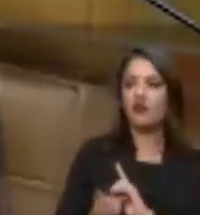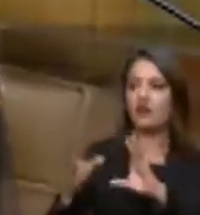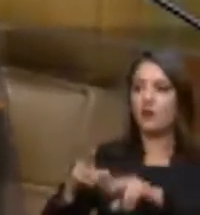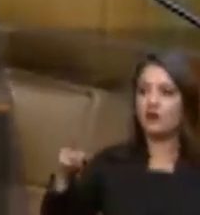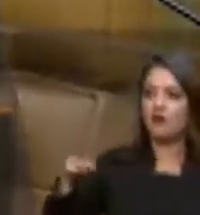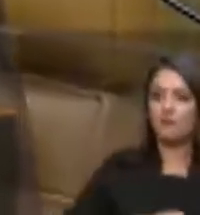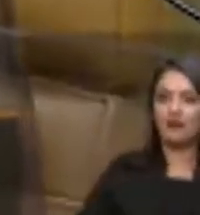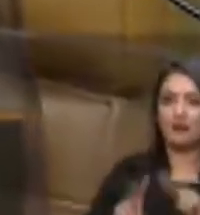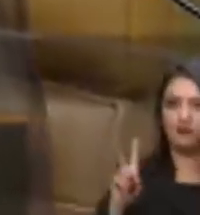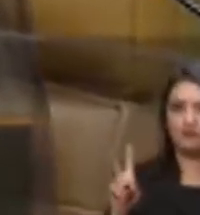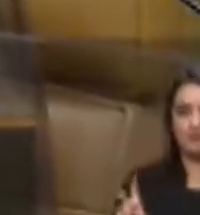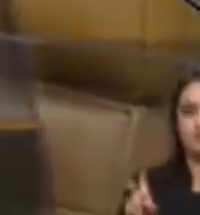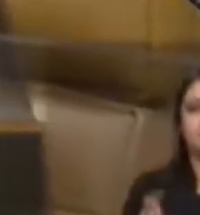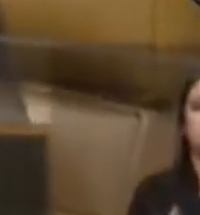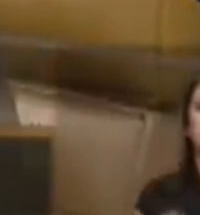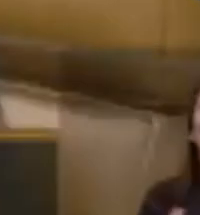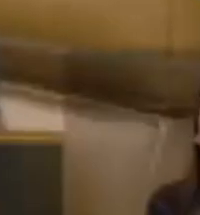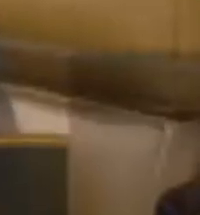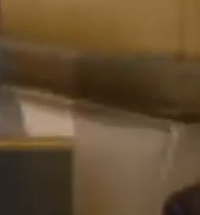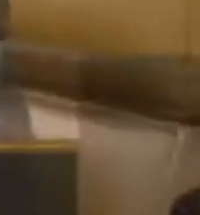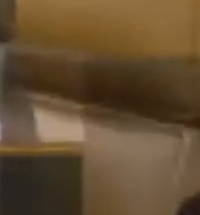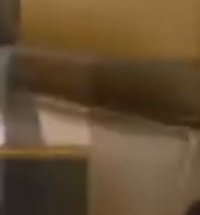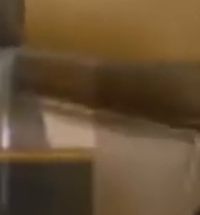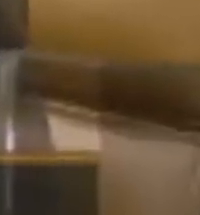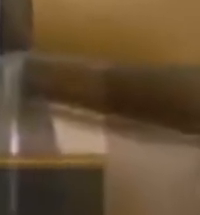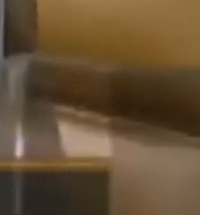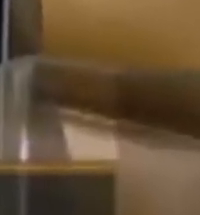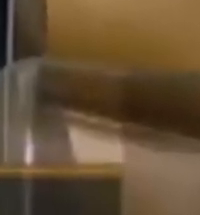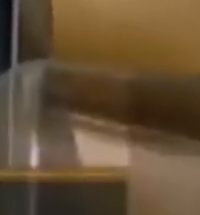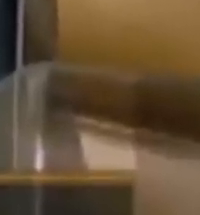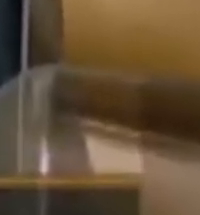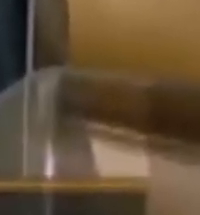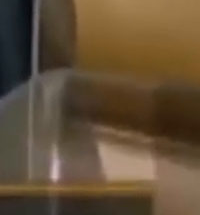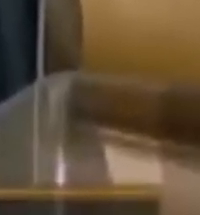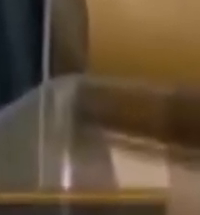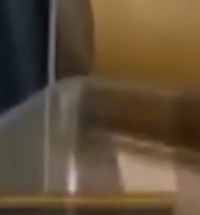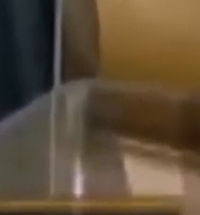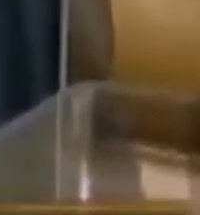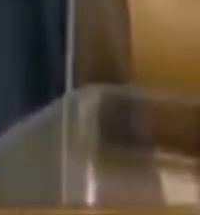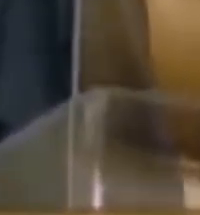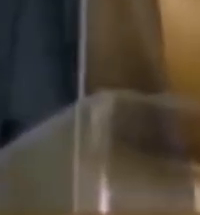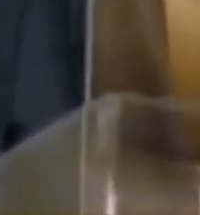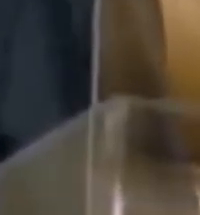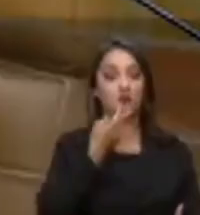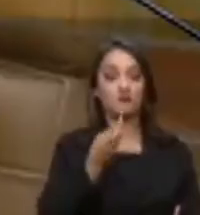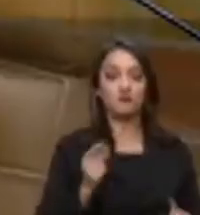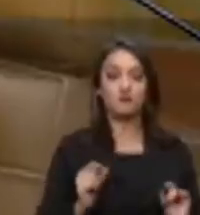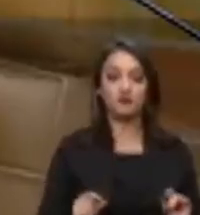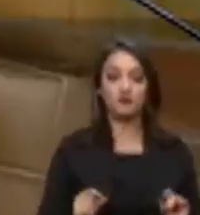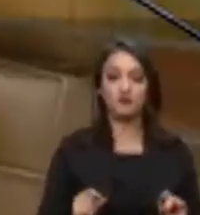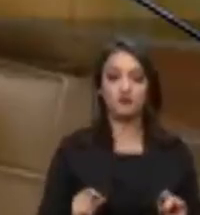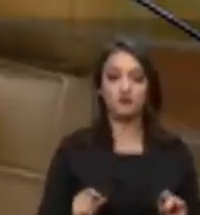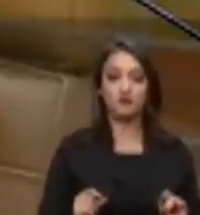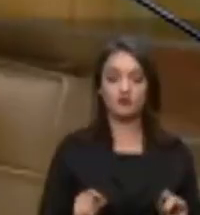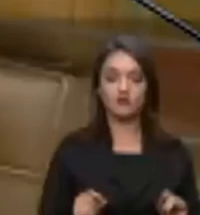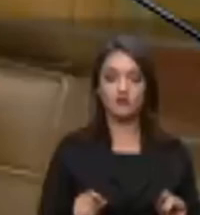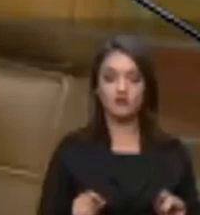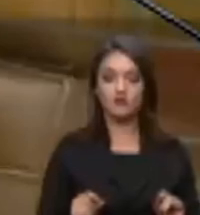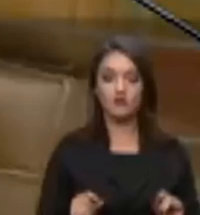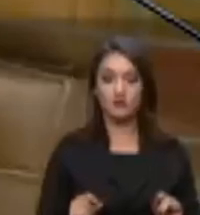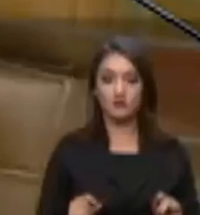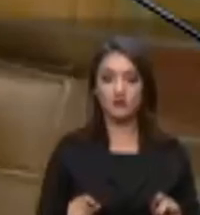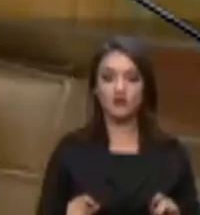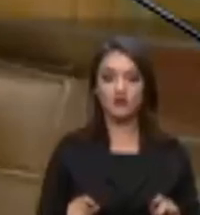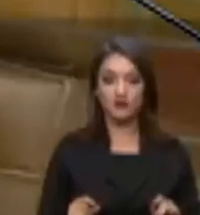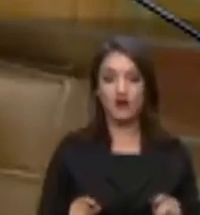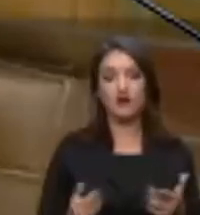última semana ao TSE o resultado da perícia feita pela Polícia Federal com os nomes das pessoas que deixaram digitais na minuta